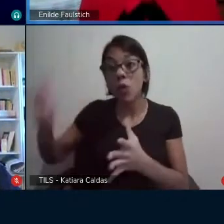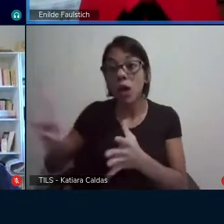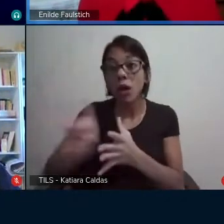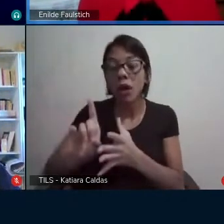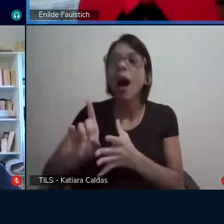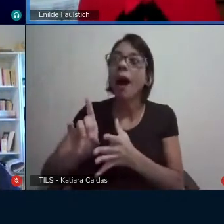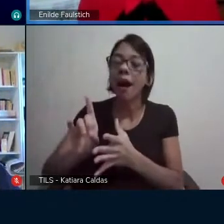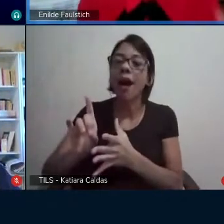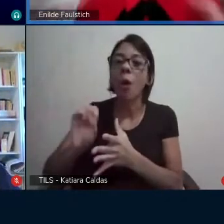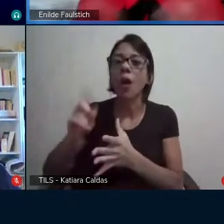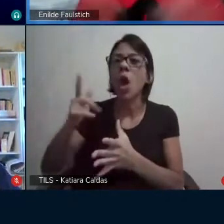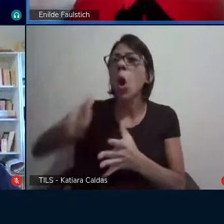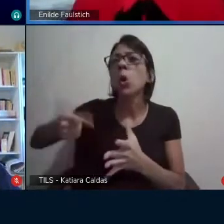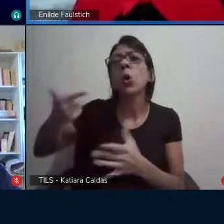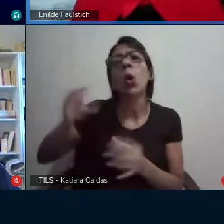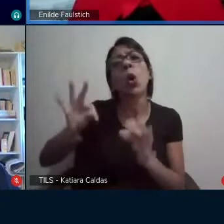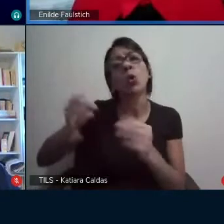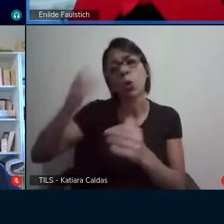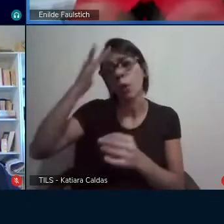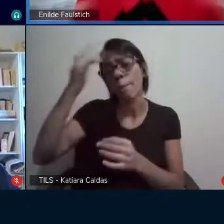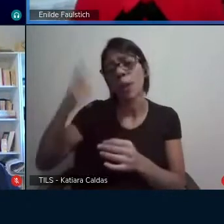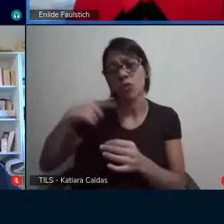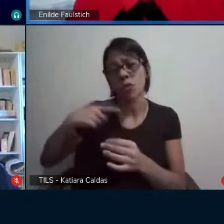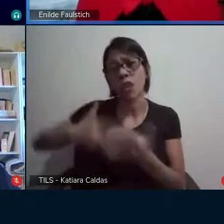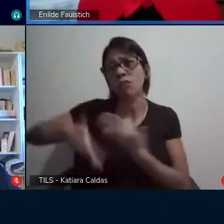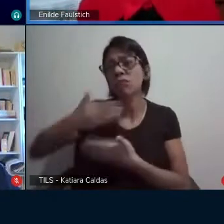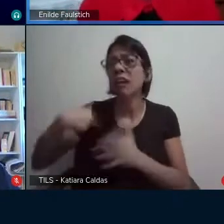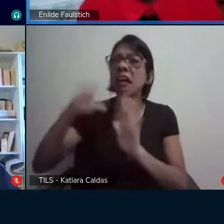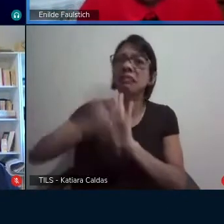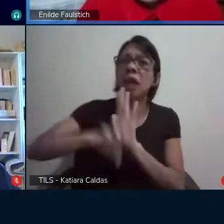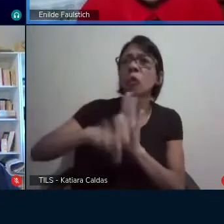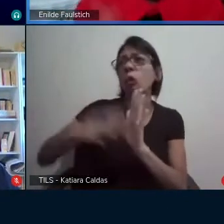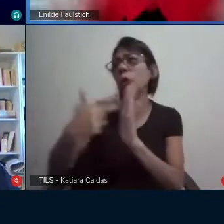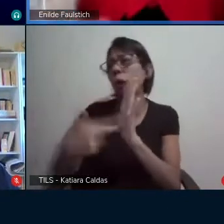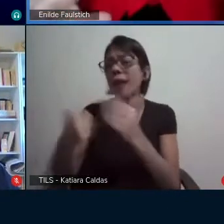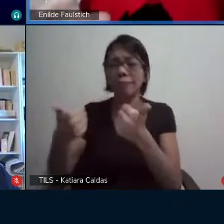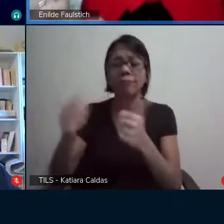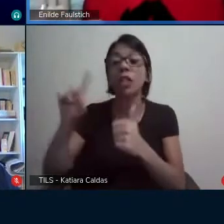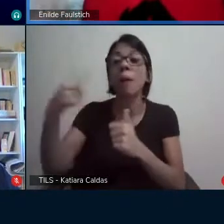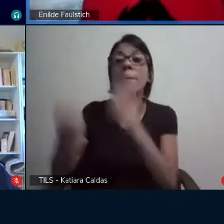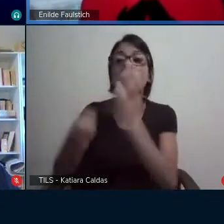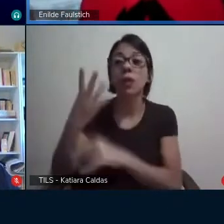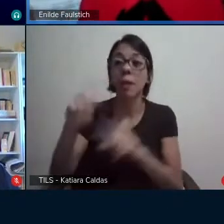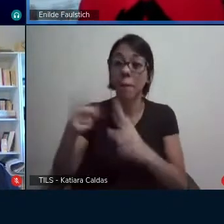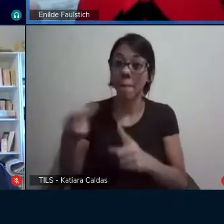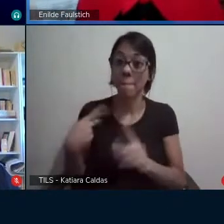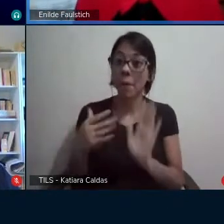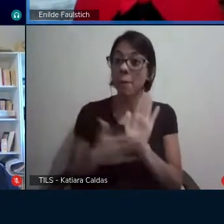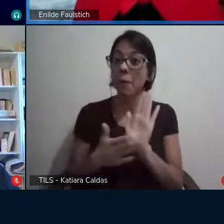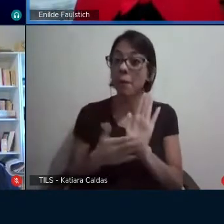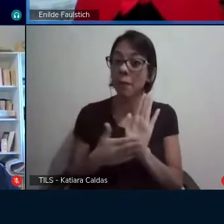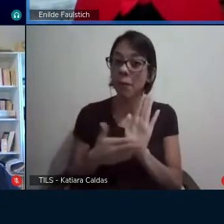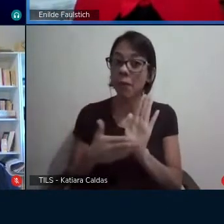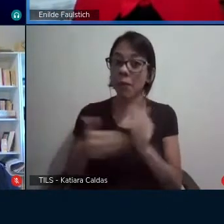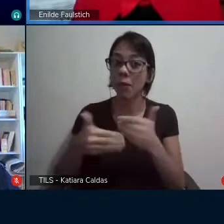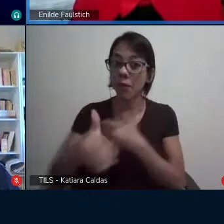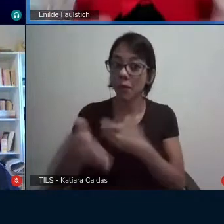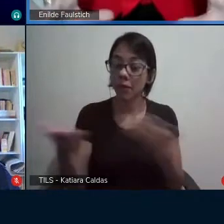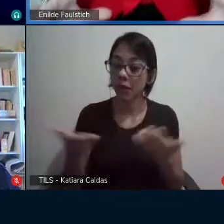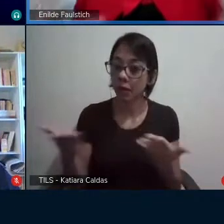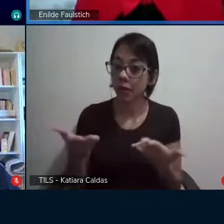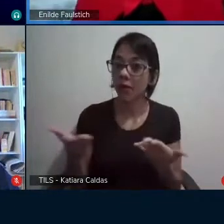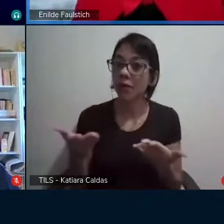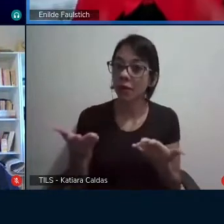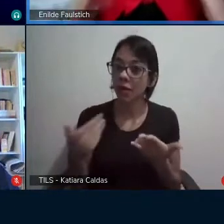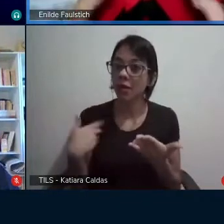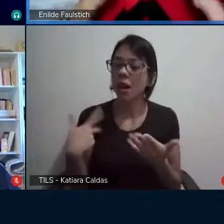que está envolvido com língua de sinais. Agora, depois a gente resolve. Estatuto, isso, aquilo, outro. Essa é a minha proposta, a proposta que eu trago, uma proposta